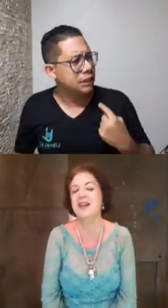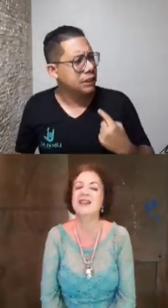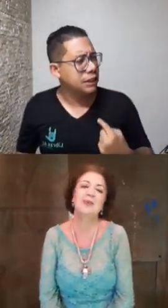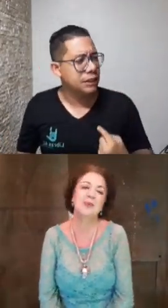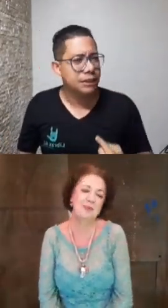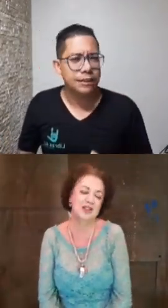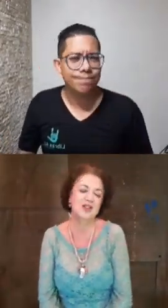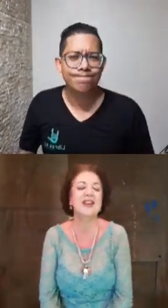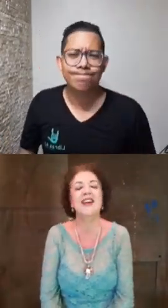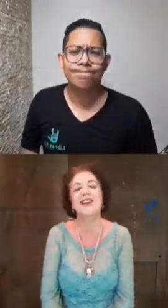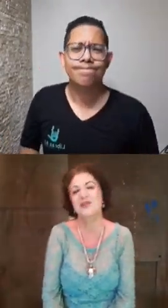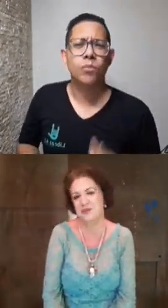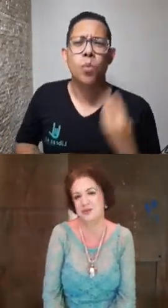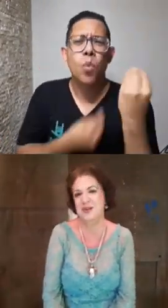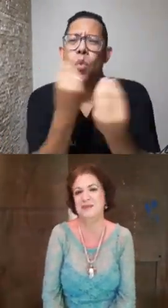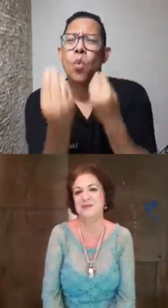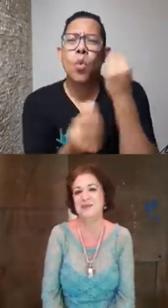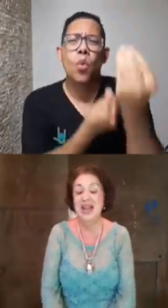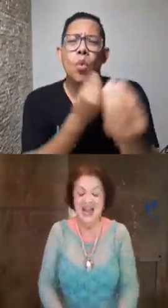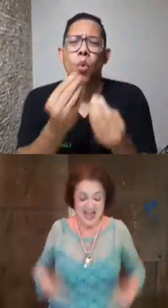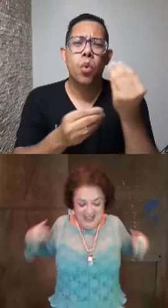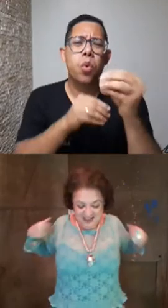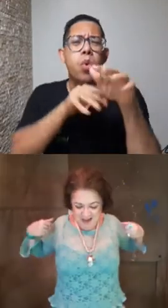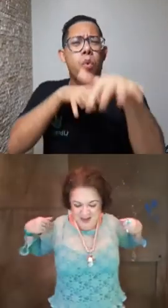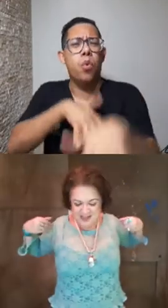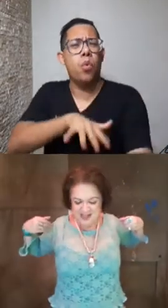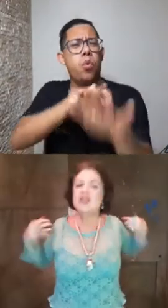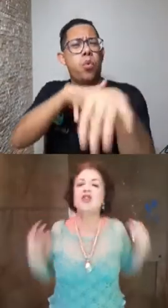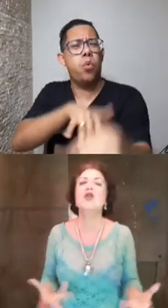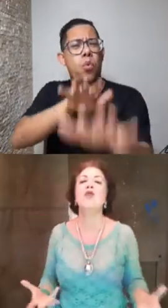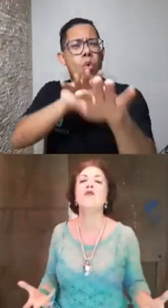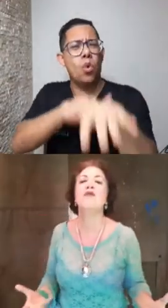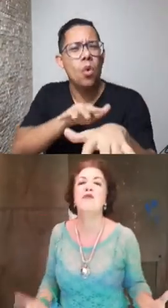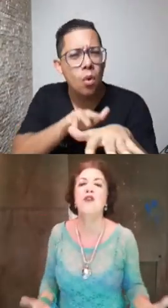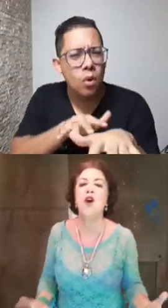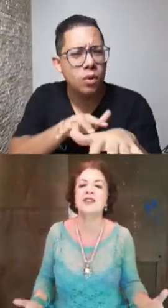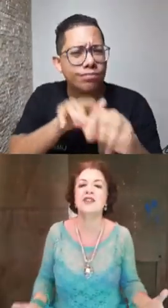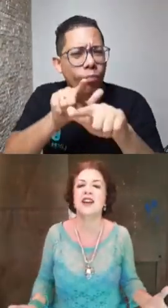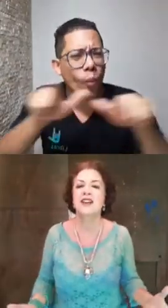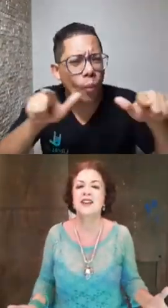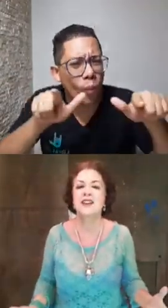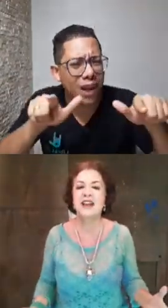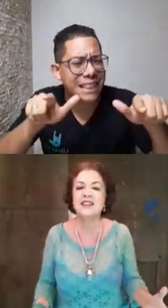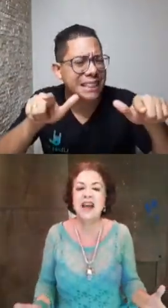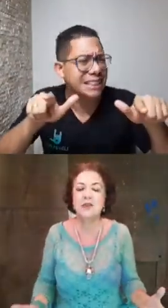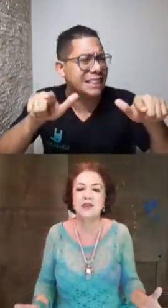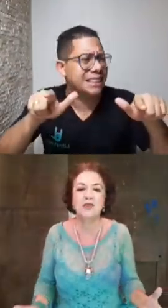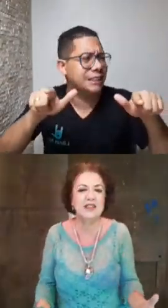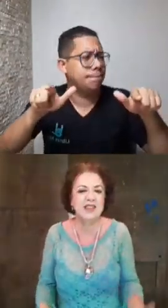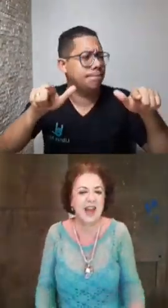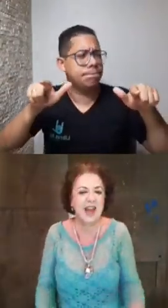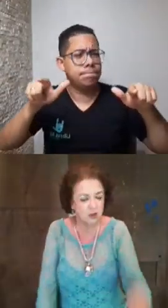dura, tanto bate até que fura, ele também se atirou com força nas águas do deserto,